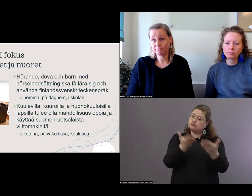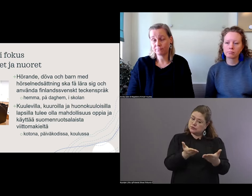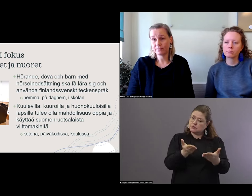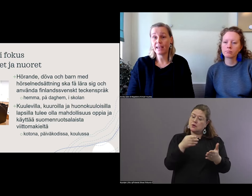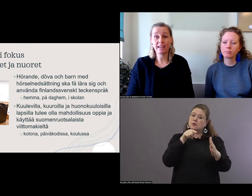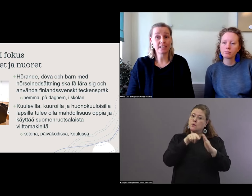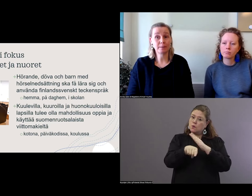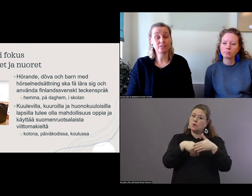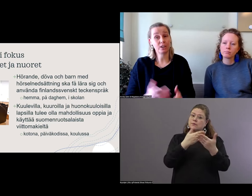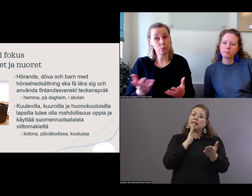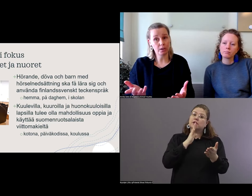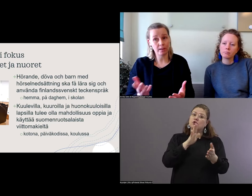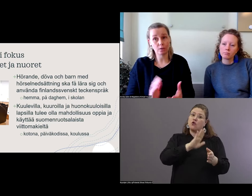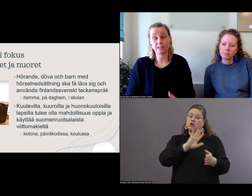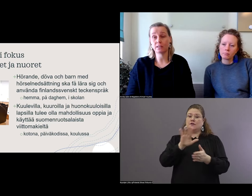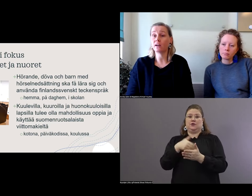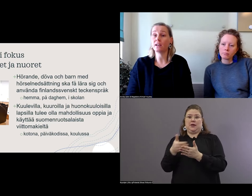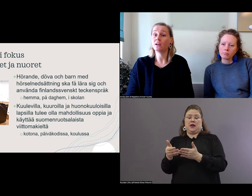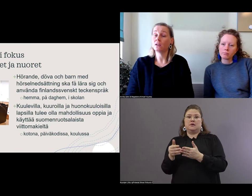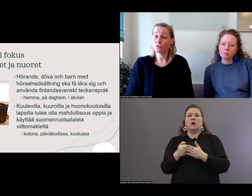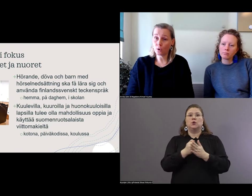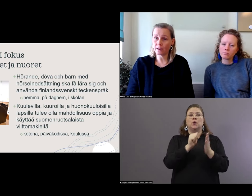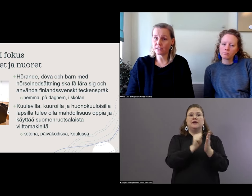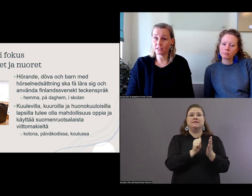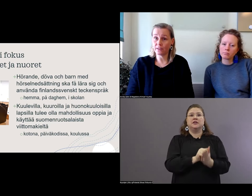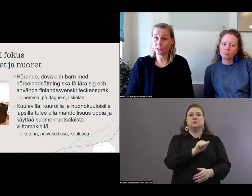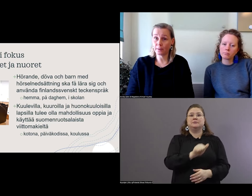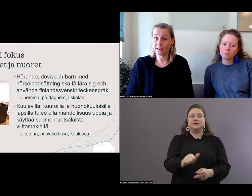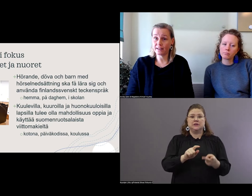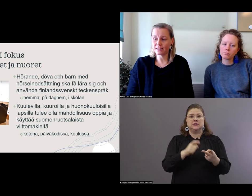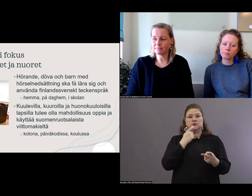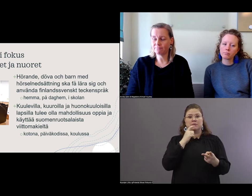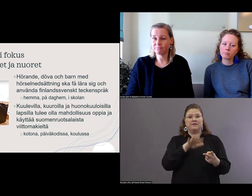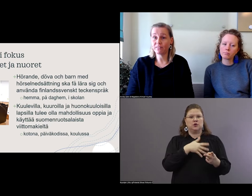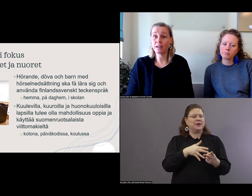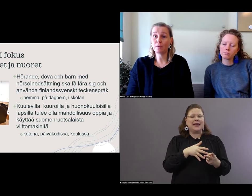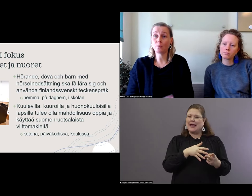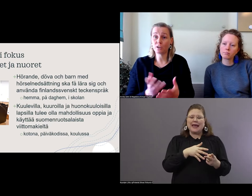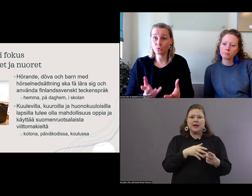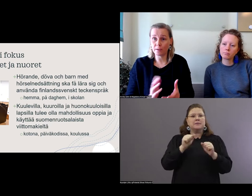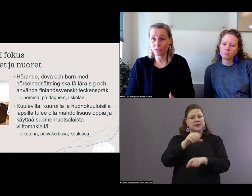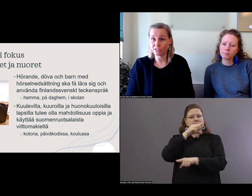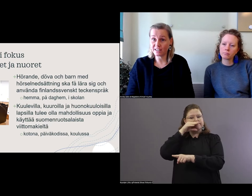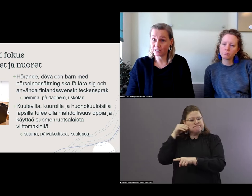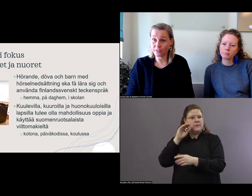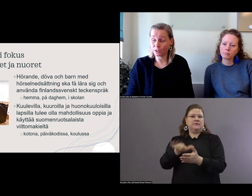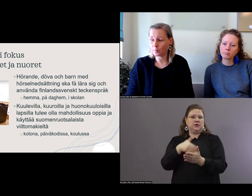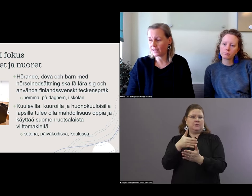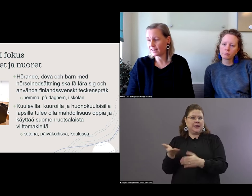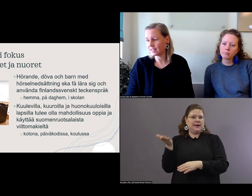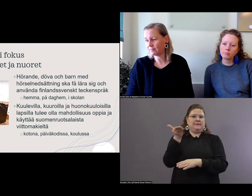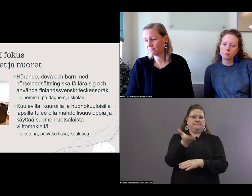viittomakielestä, eikä esimerkiksi vain tukiviittomista tai suomalaisesta viittomakielestä, vaan nimenomaan